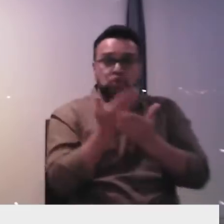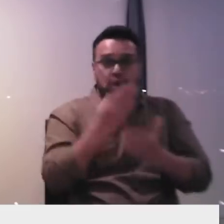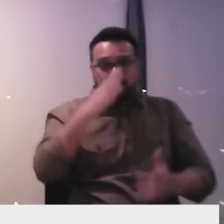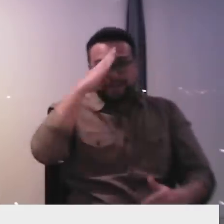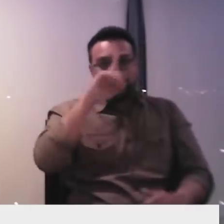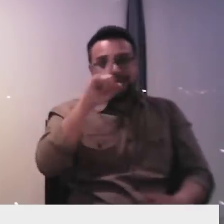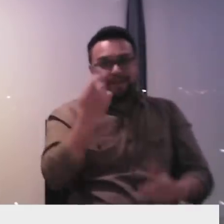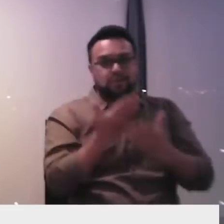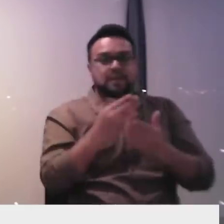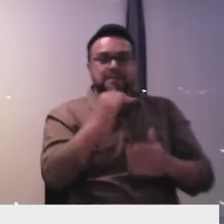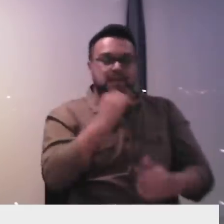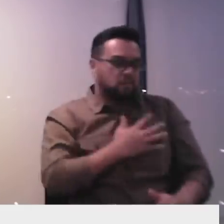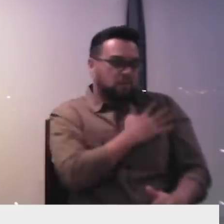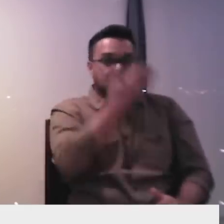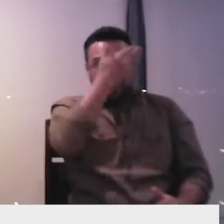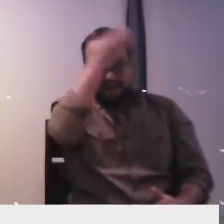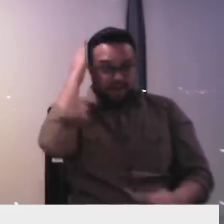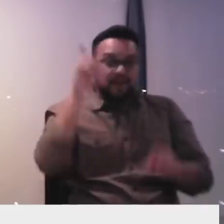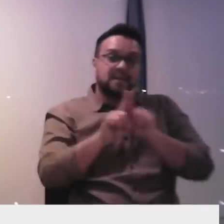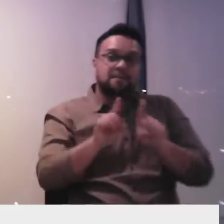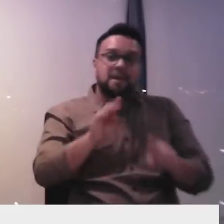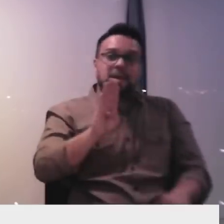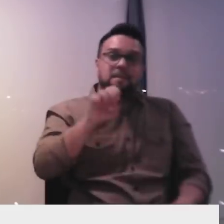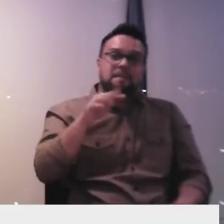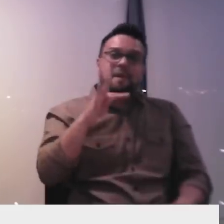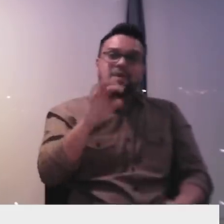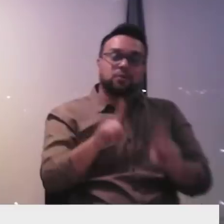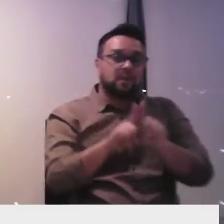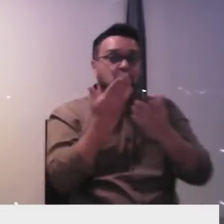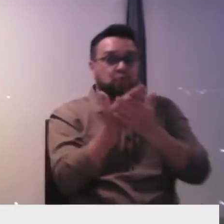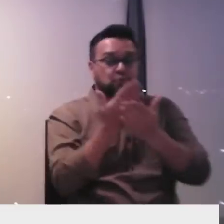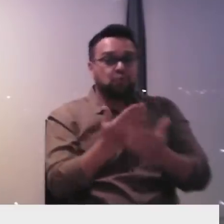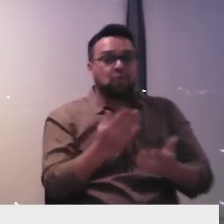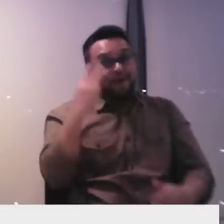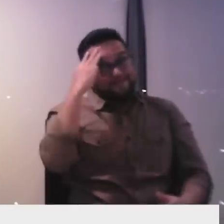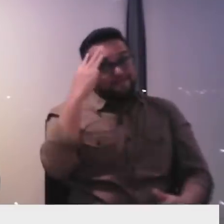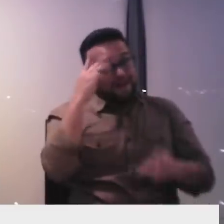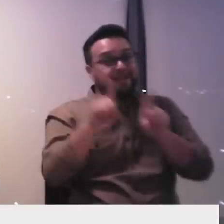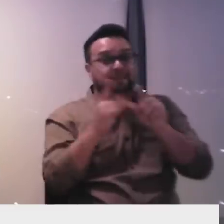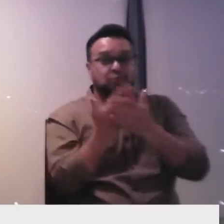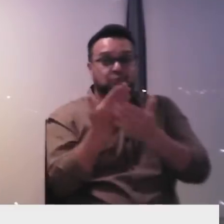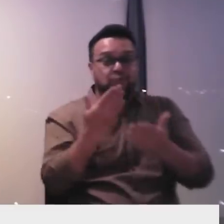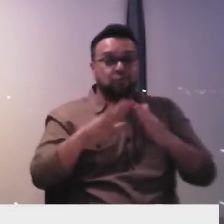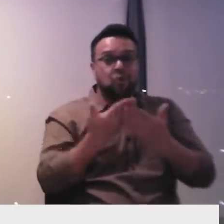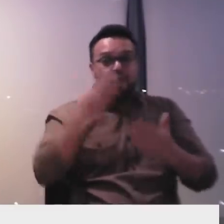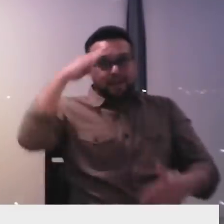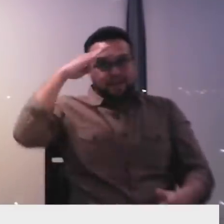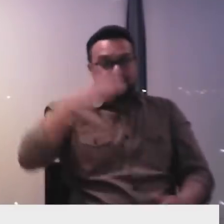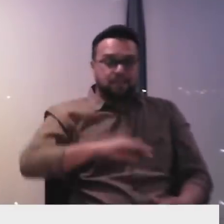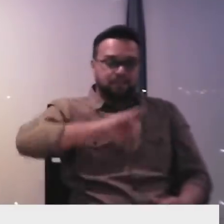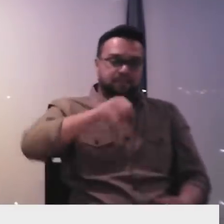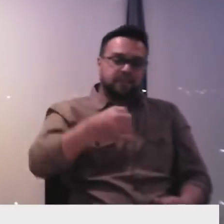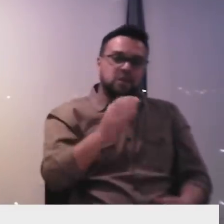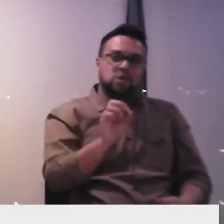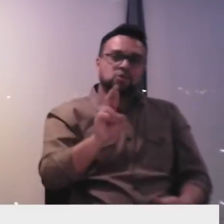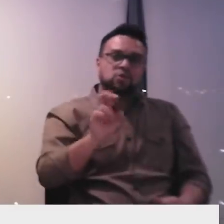militares, como o Heleno, por exemplo. O Bento Almirante também fez Colégio Militar. O Wagner Rosário também fez Colégio Militar. O Jorge, que